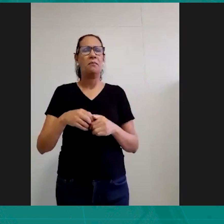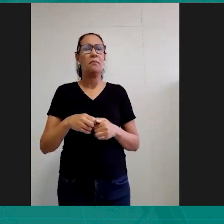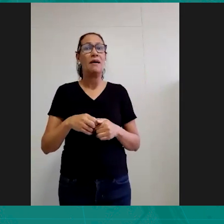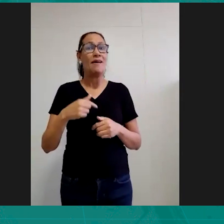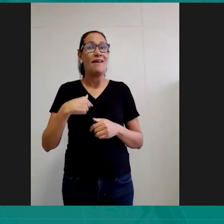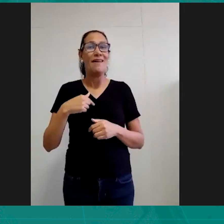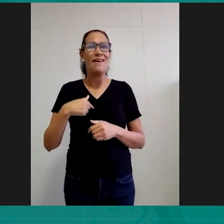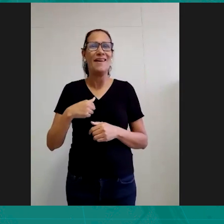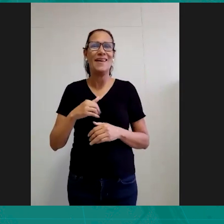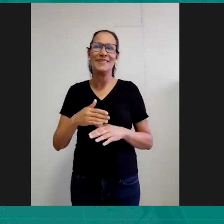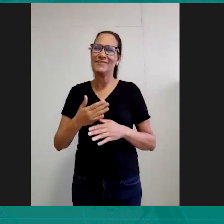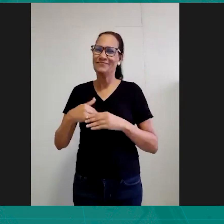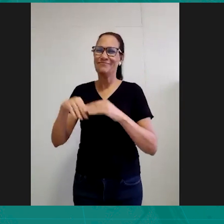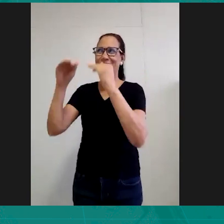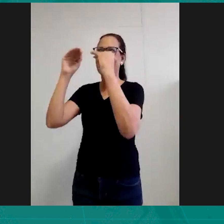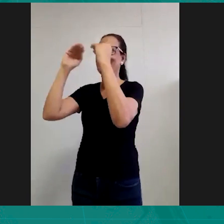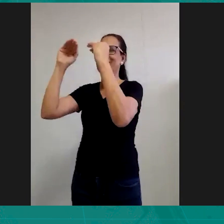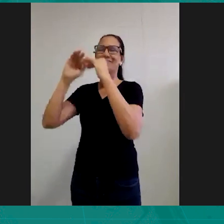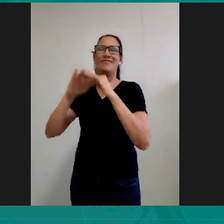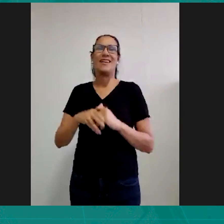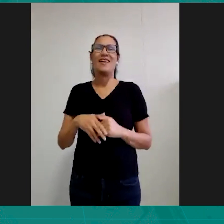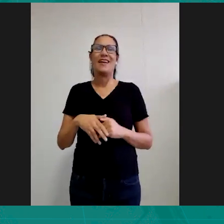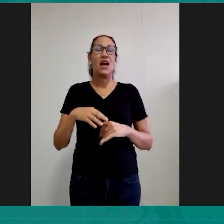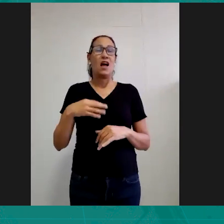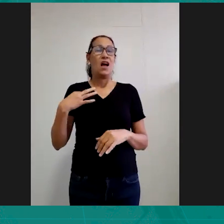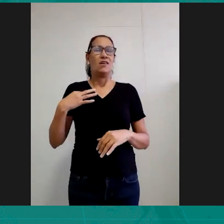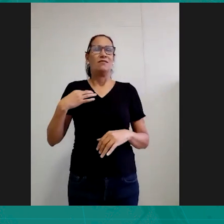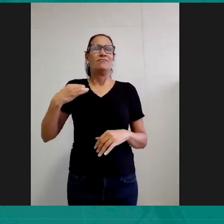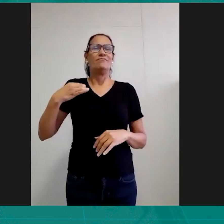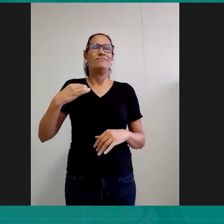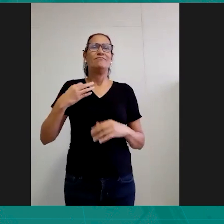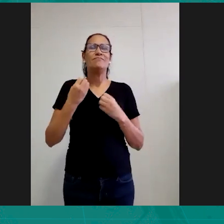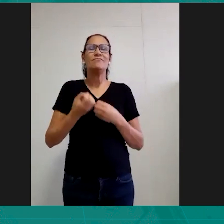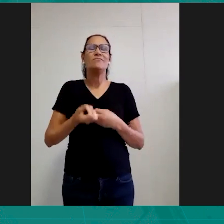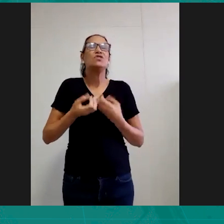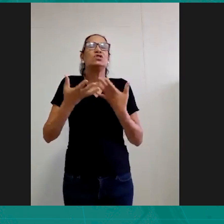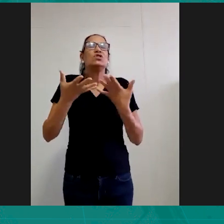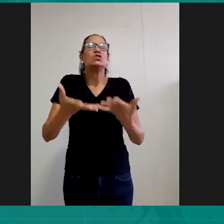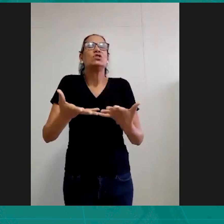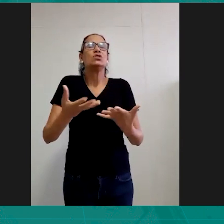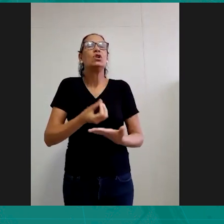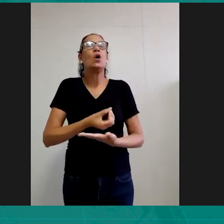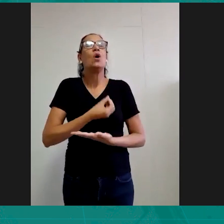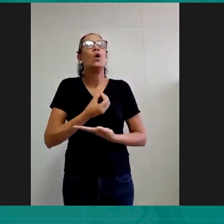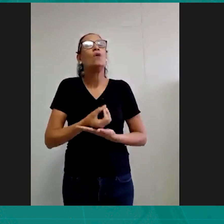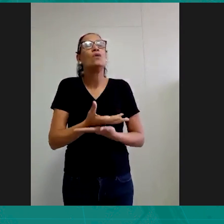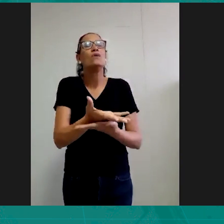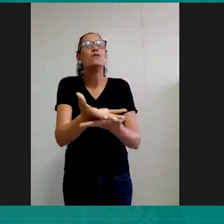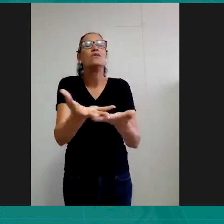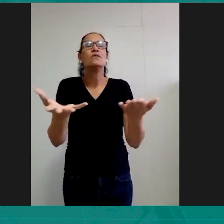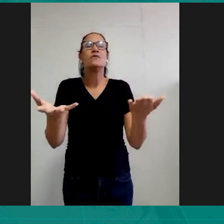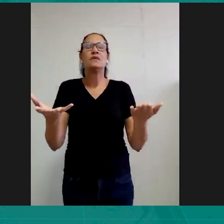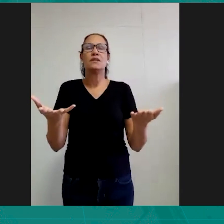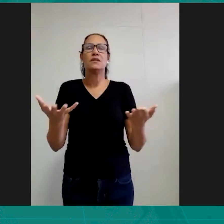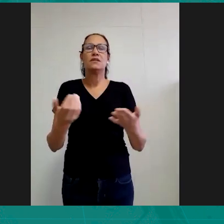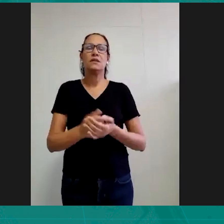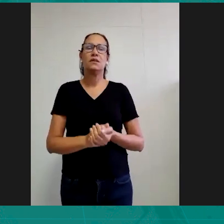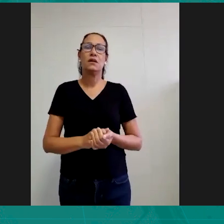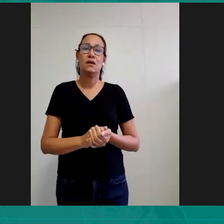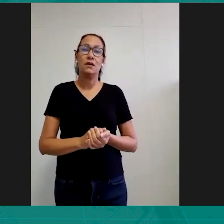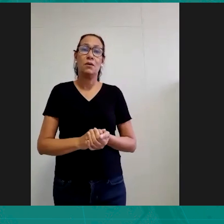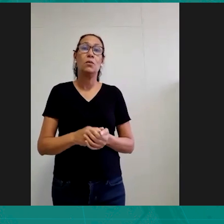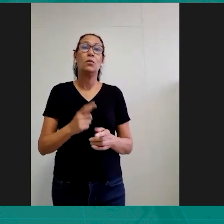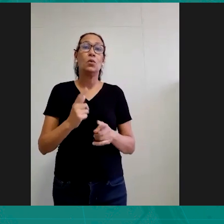Tenho autoridade para entregar e tenho autoridade também para reavê-la. Este mandato recebi de meu